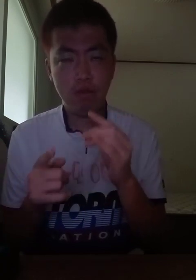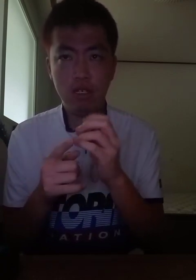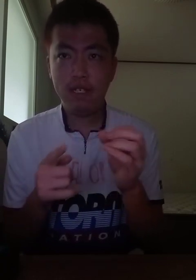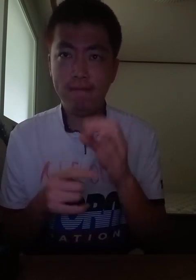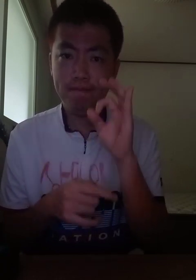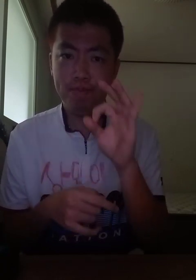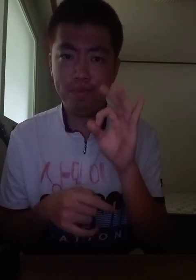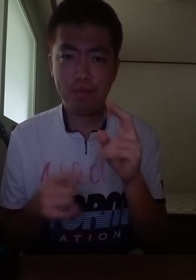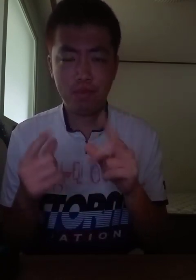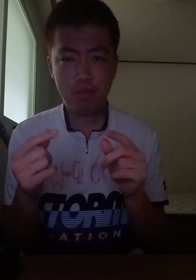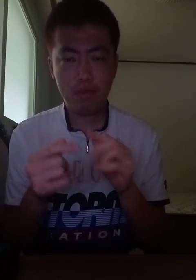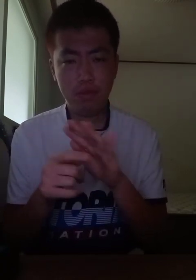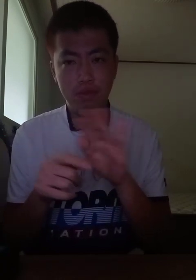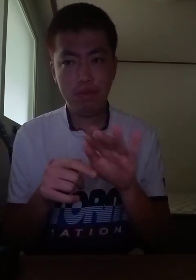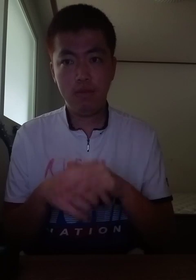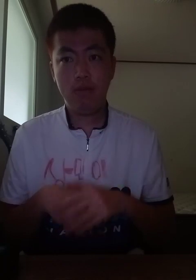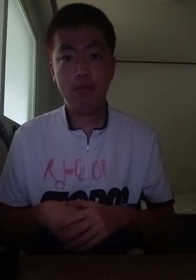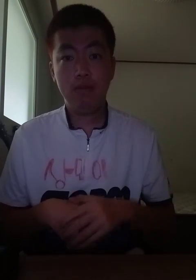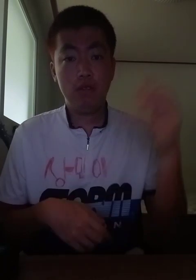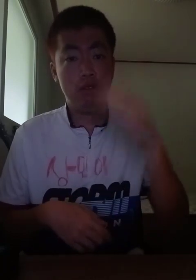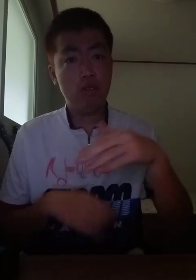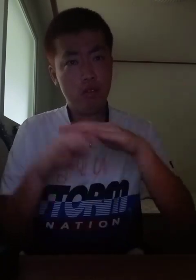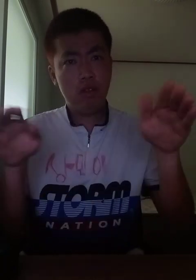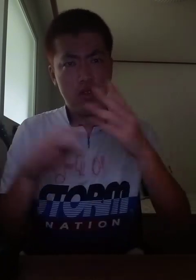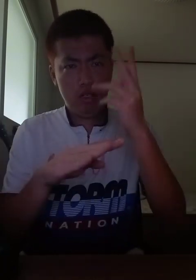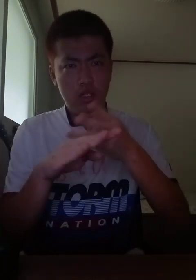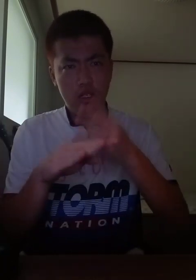책임을 고스란히 떠안아야 하기 때문에 문을 열어줄 수 없다는 입장입니다.